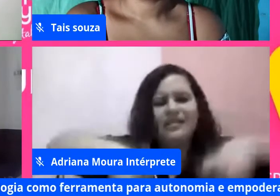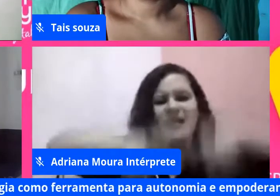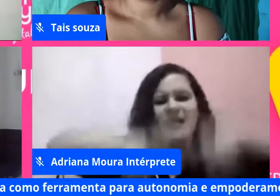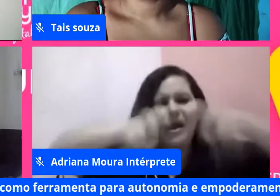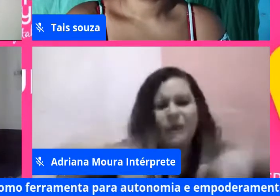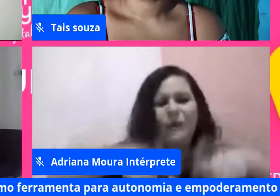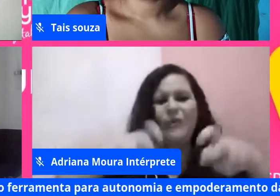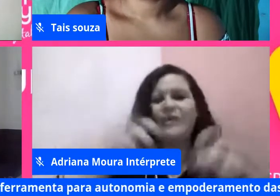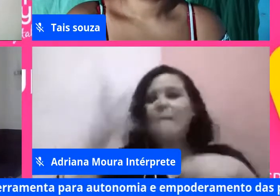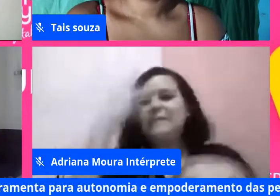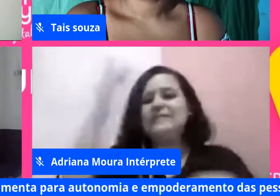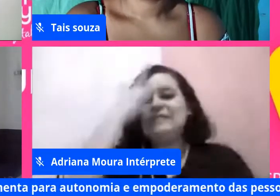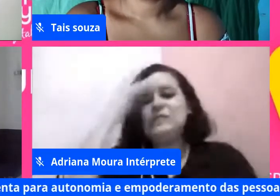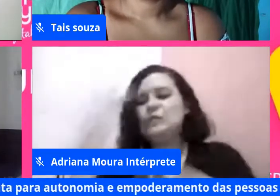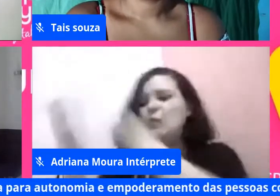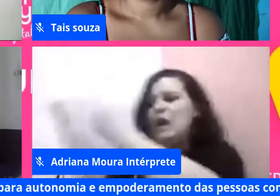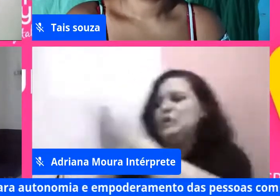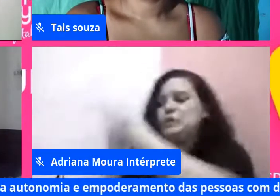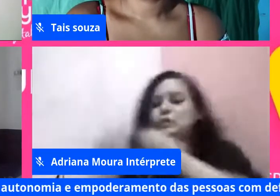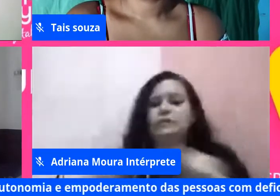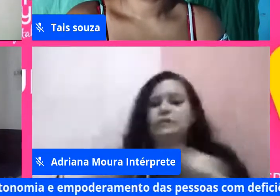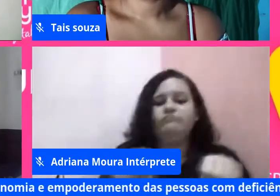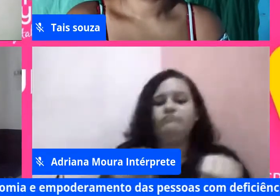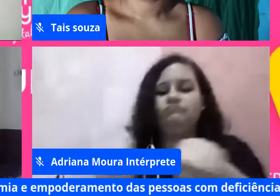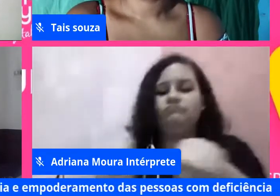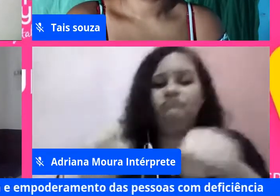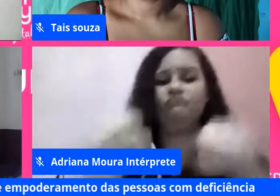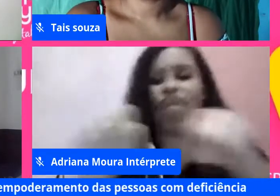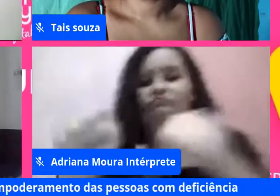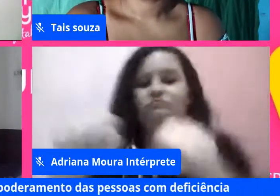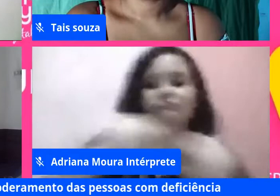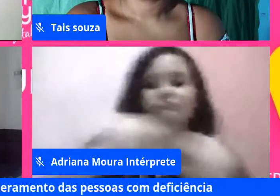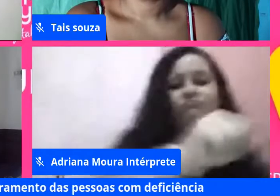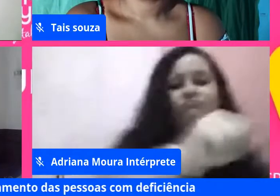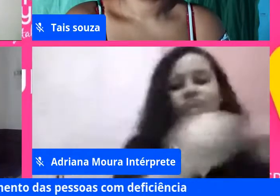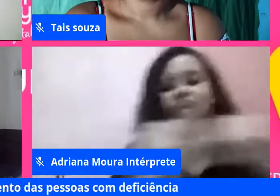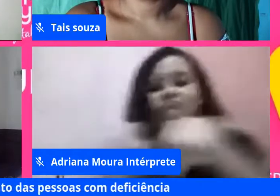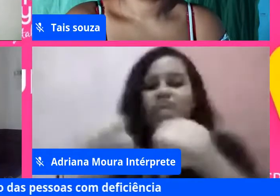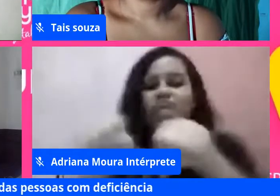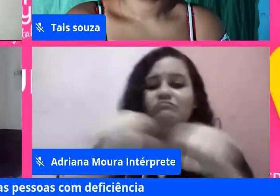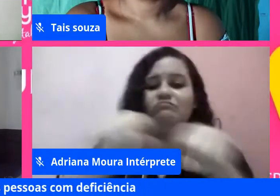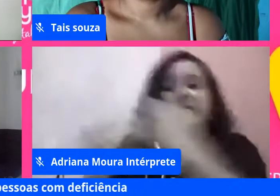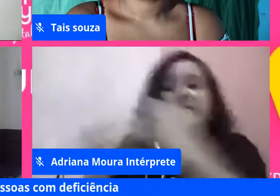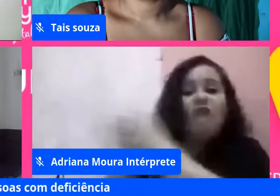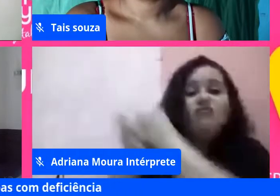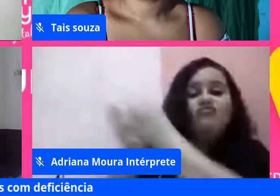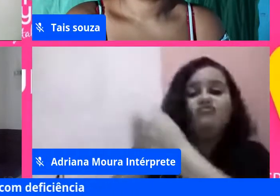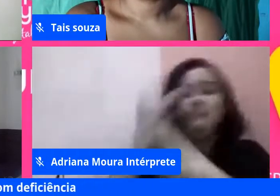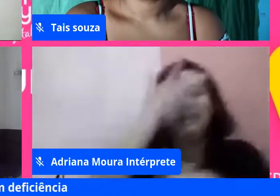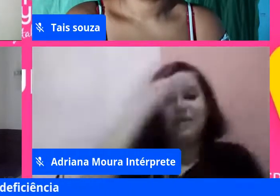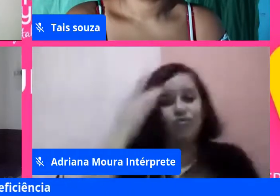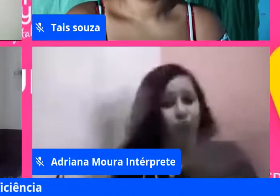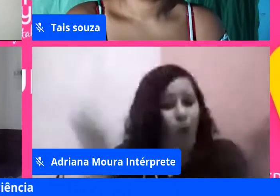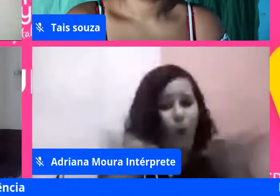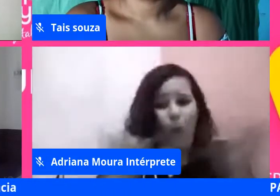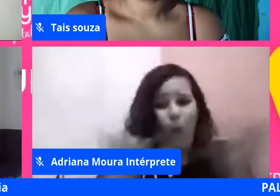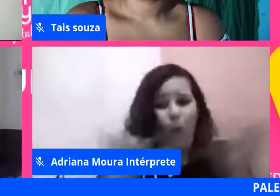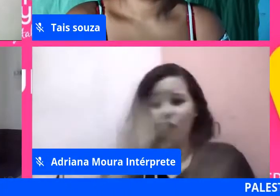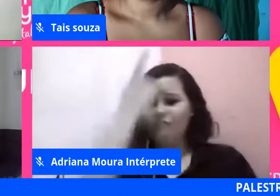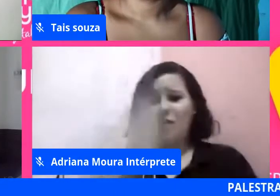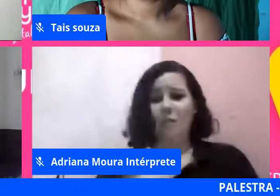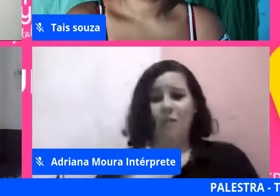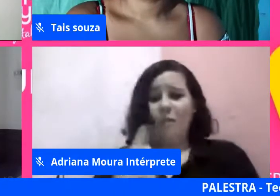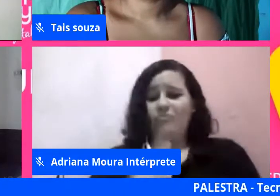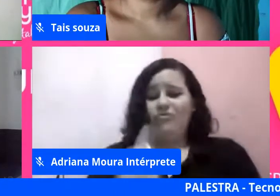que me empurrasse, alguém que me levasse, né, para lá, para cá, enfim. E hoje não, hoje eu tenho uma cadeira de